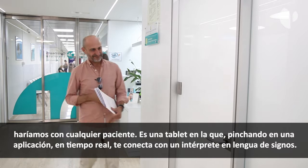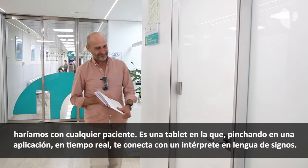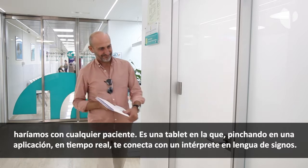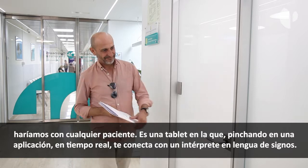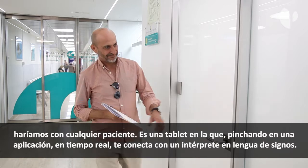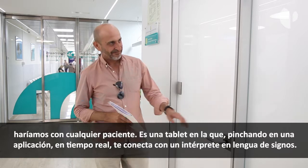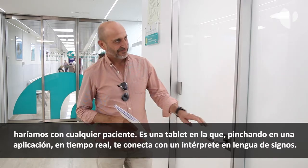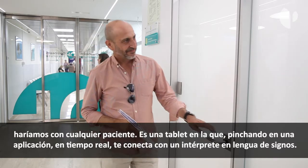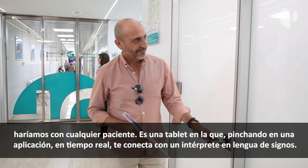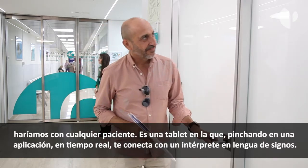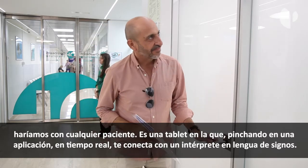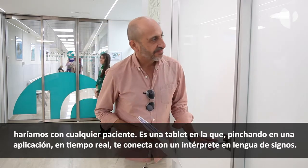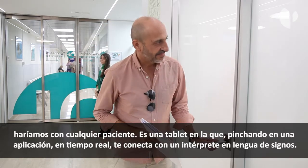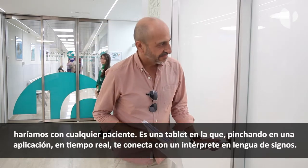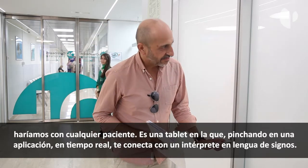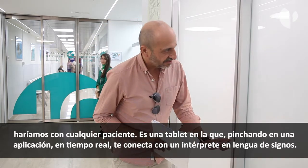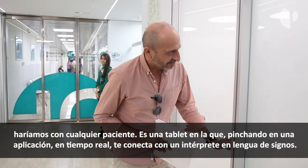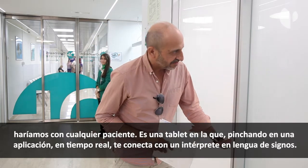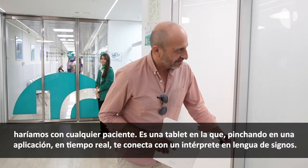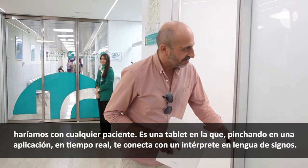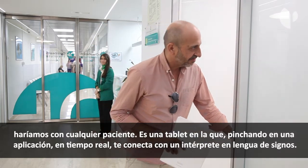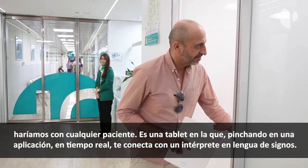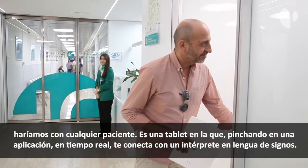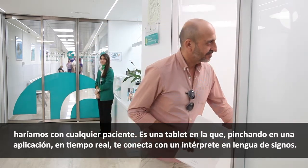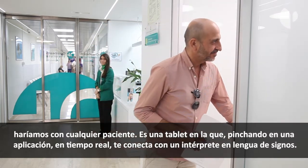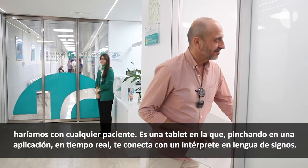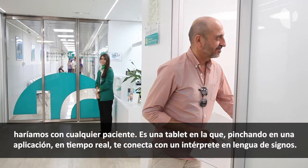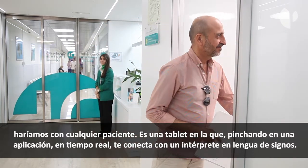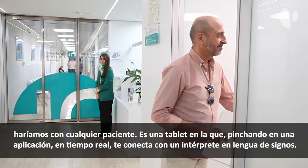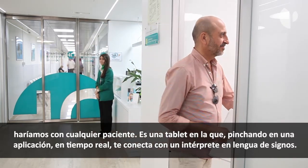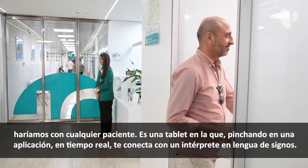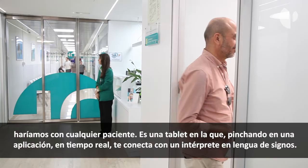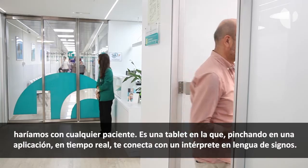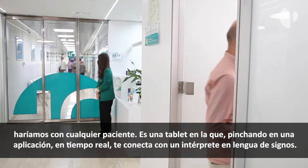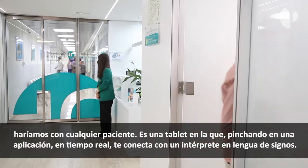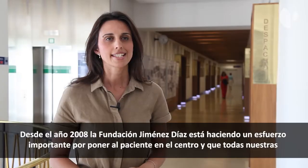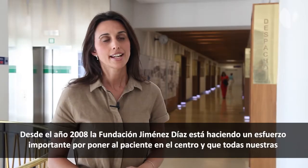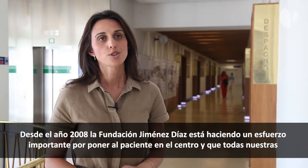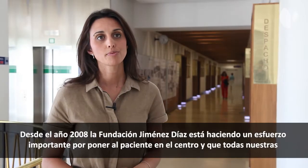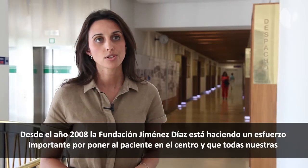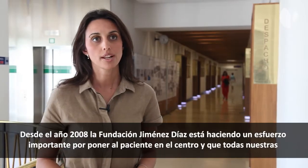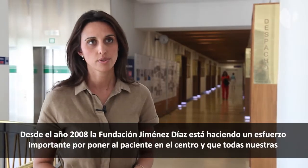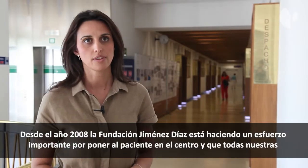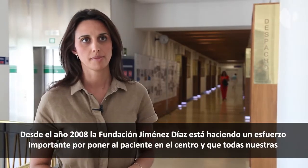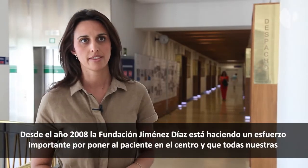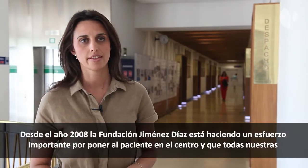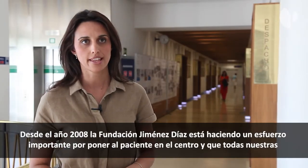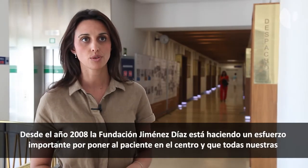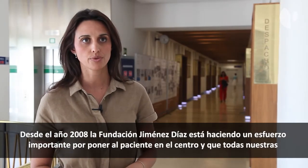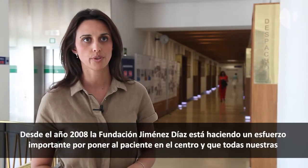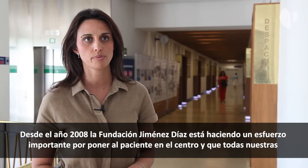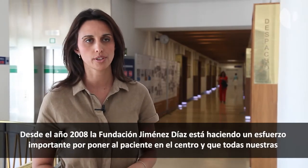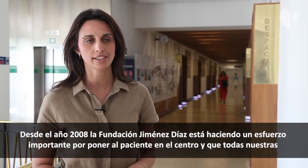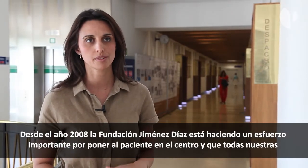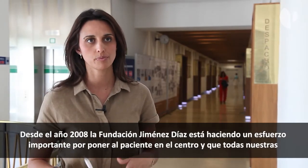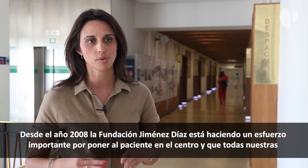una tablet en la que pinchando en una aplicación en tiempo real te conecta con un intérprete en lengua de signos. Desde el año 2008 la Fundación Jiménez Díaz está